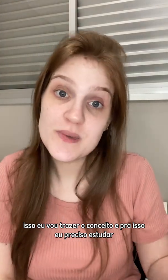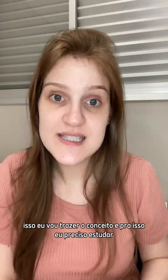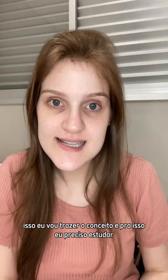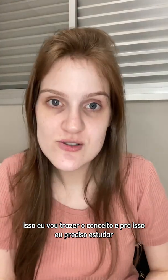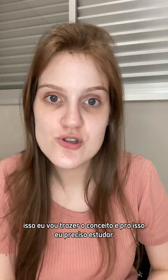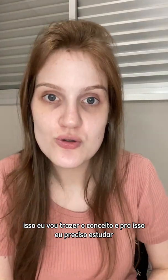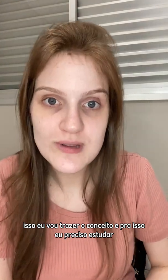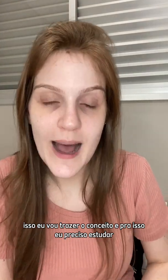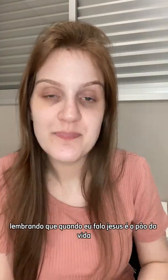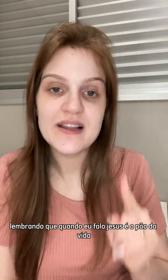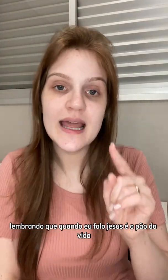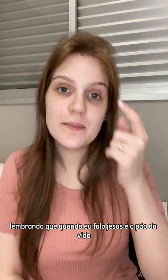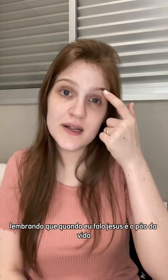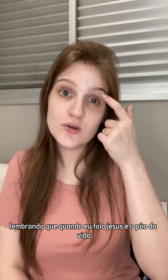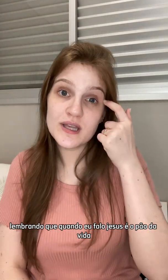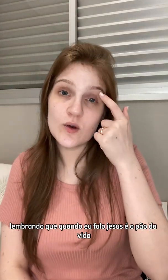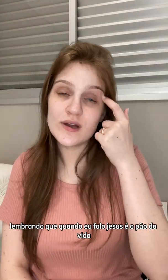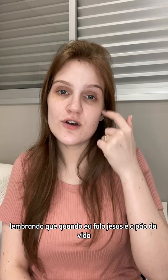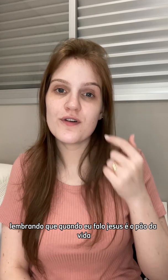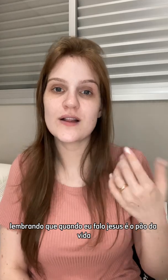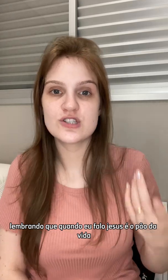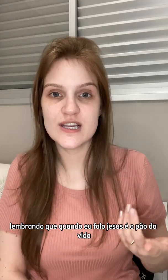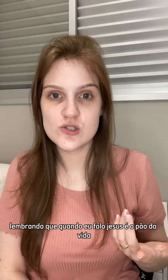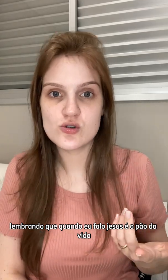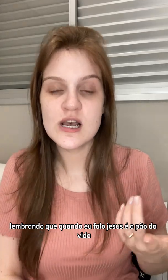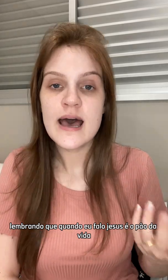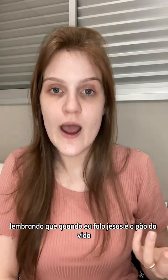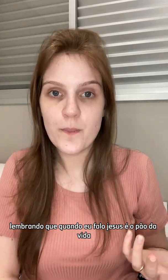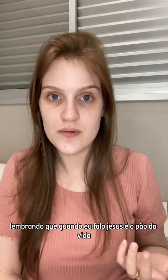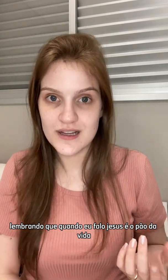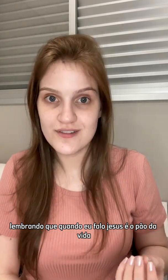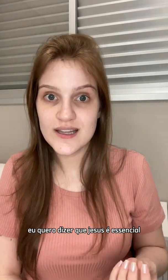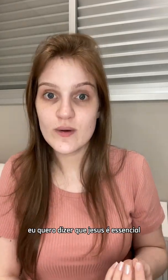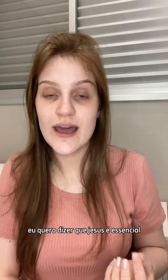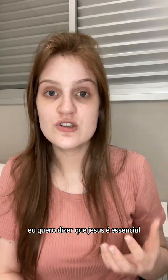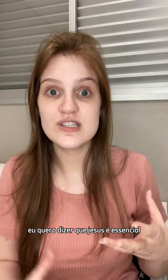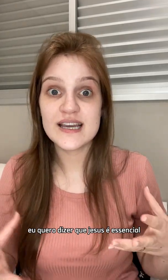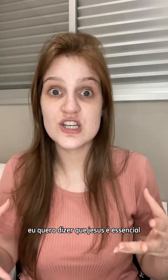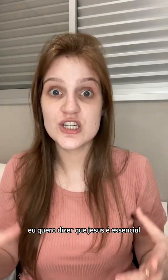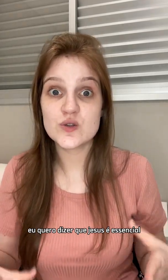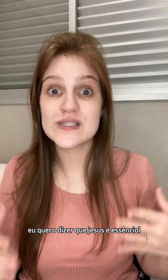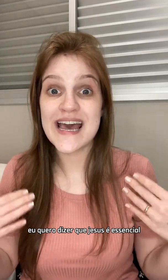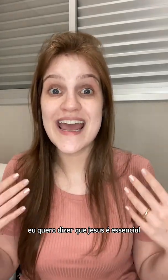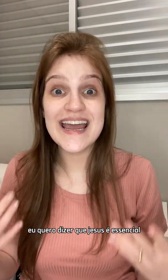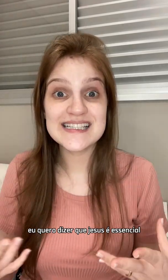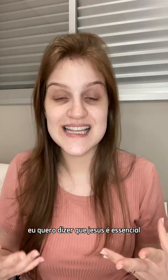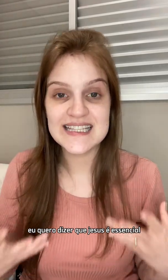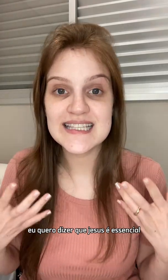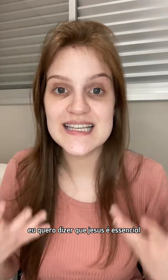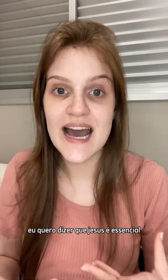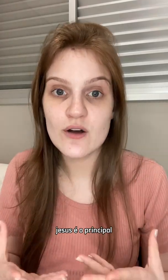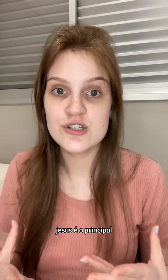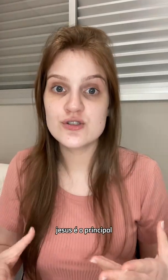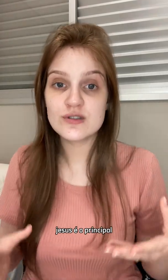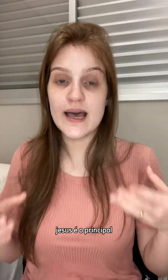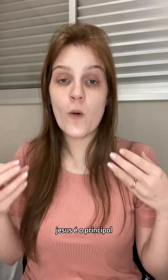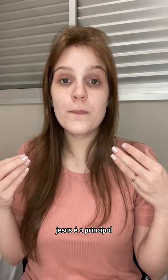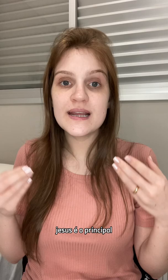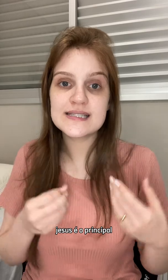preciso estudar. Lembrando que quando eu falo Jesus é o pão da vida, eu quero dizer que Jesus é essencial, Jesus é o